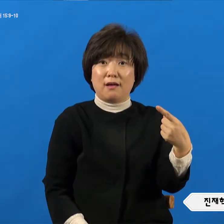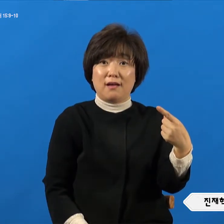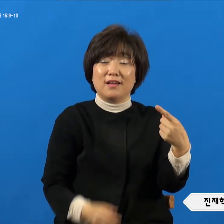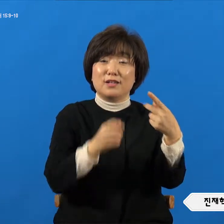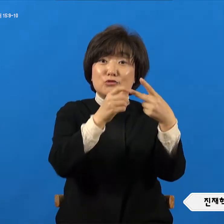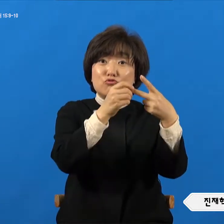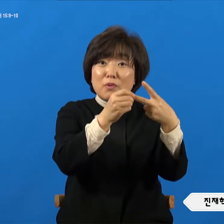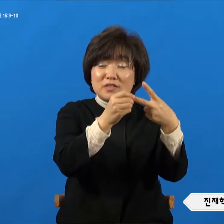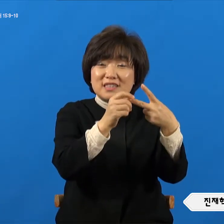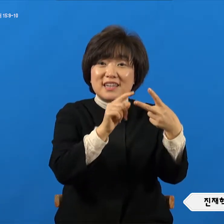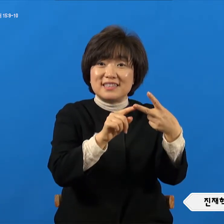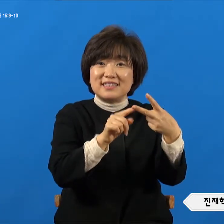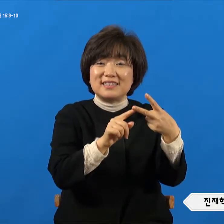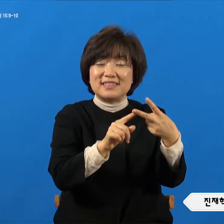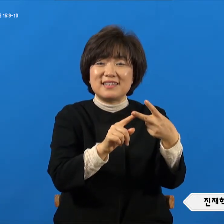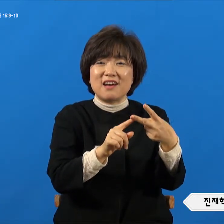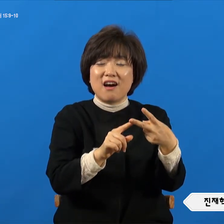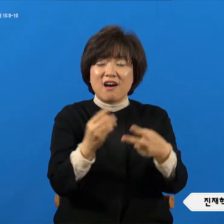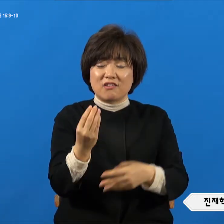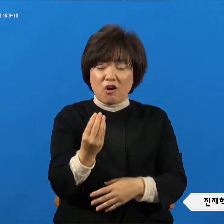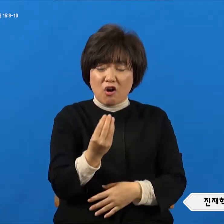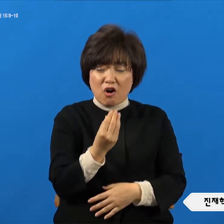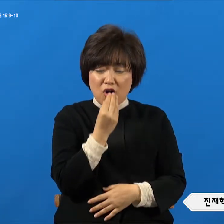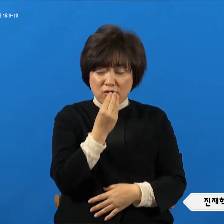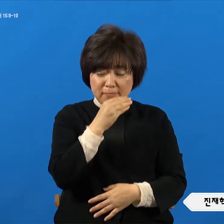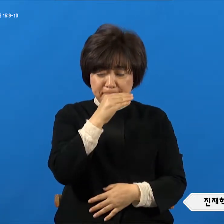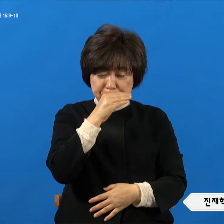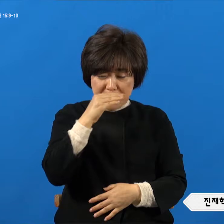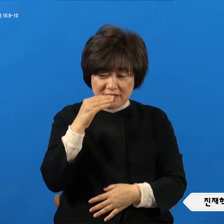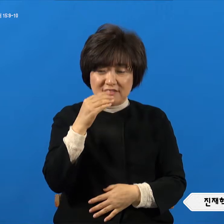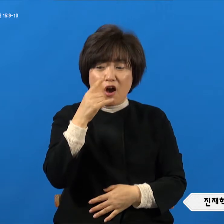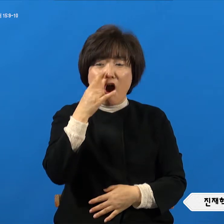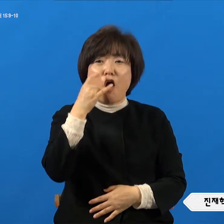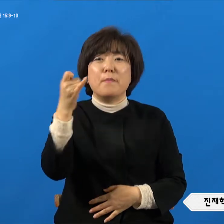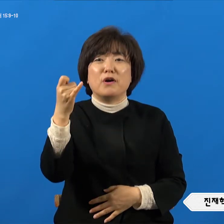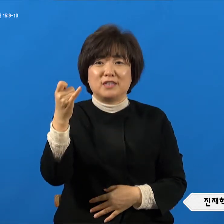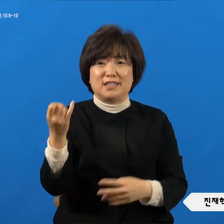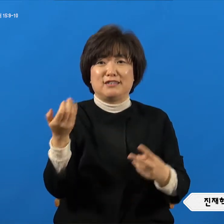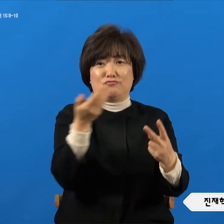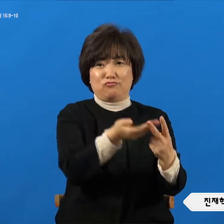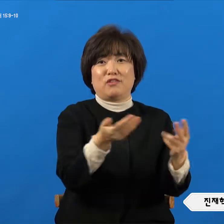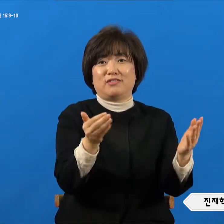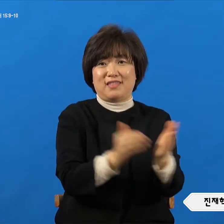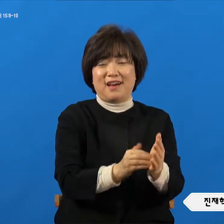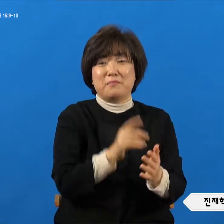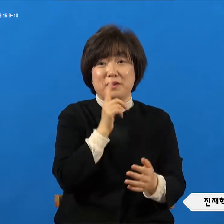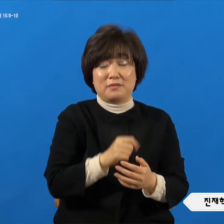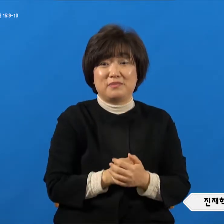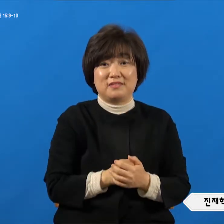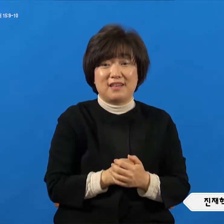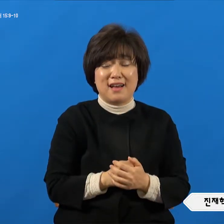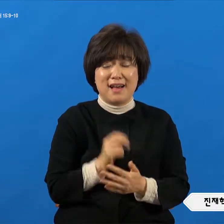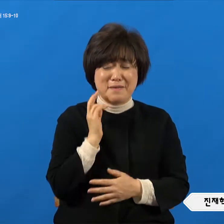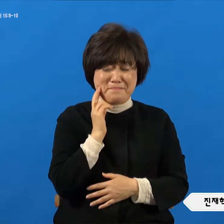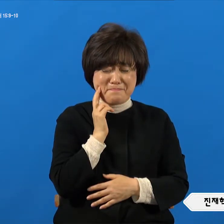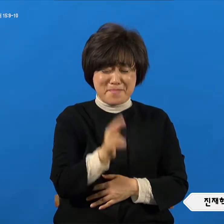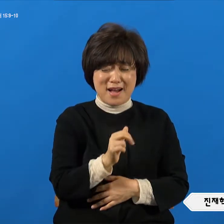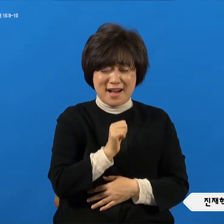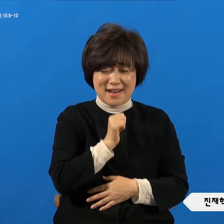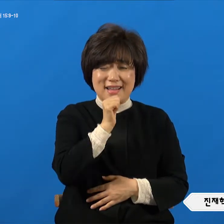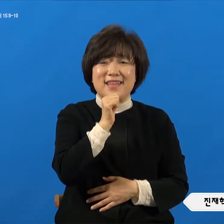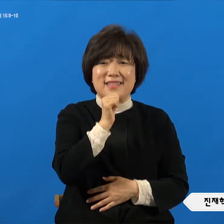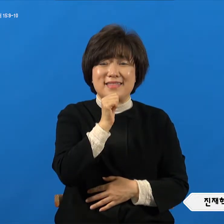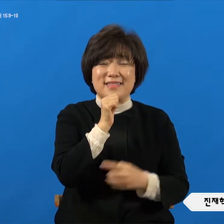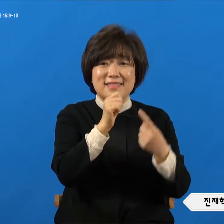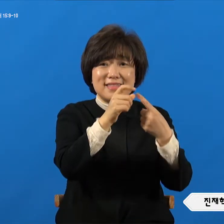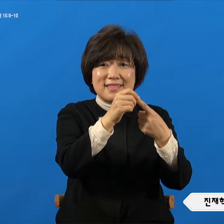이야기하고 두 번째는 경건한 어머니였다라고 이야기합니다. 아주 극심한